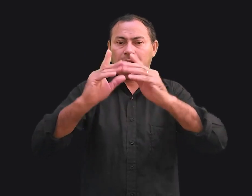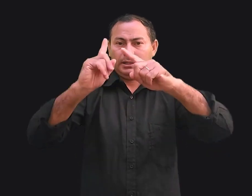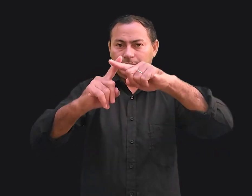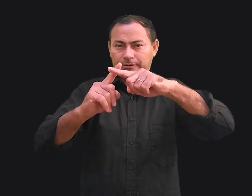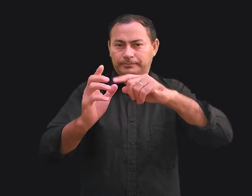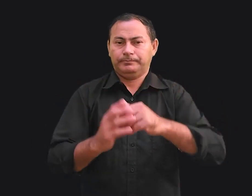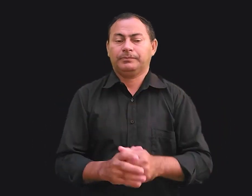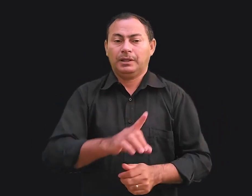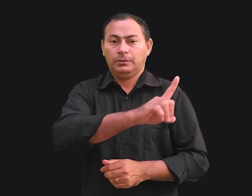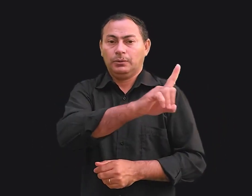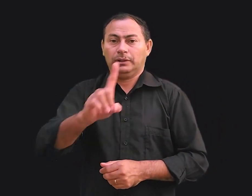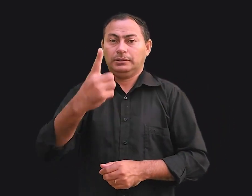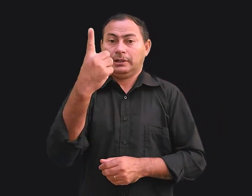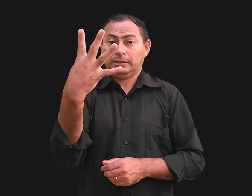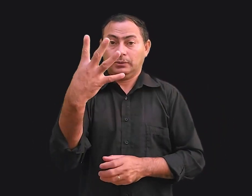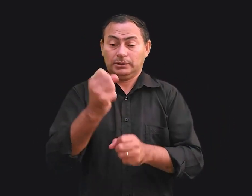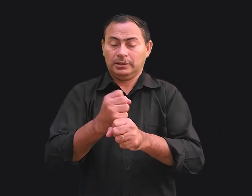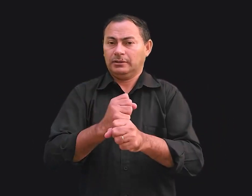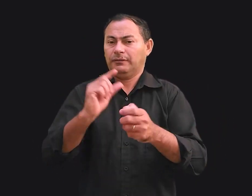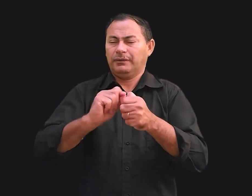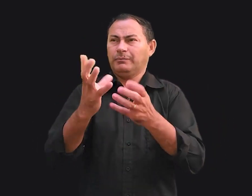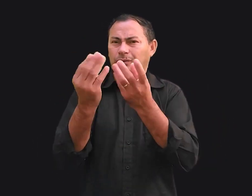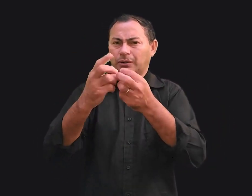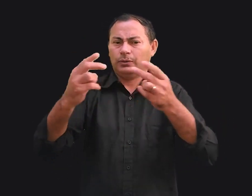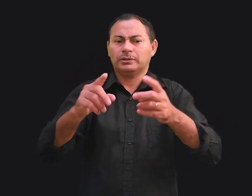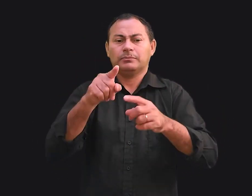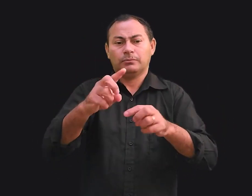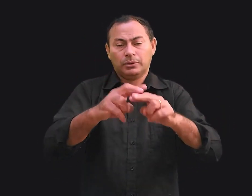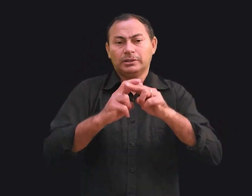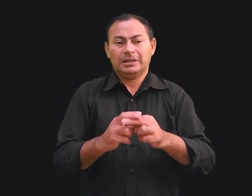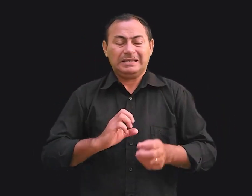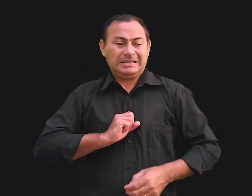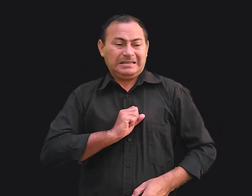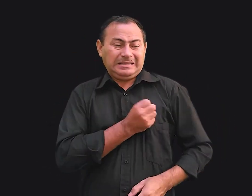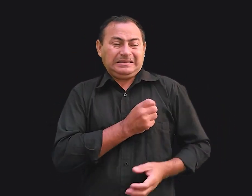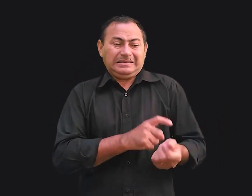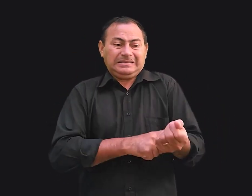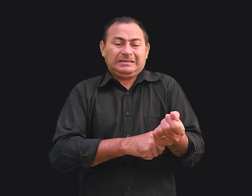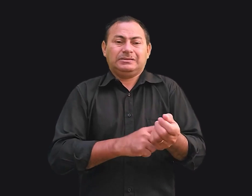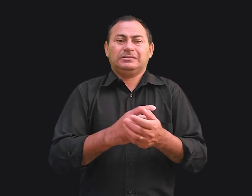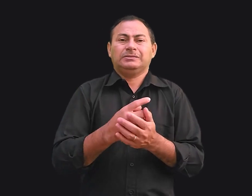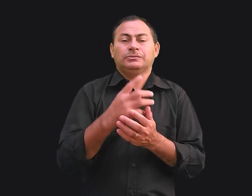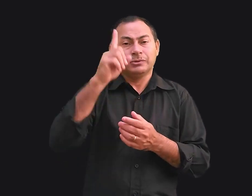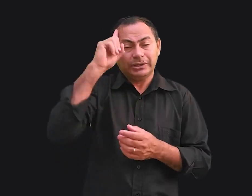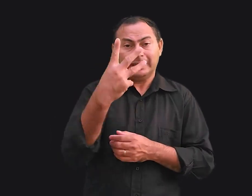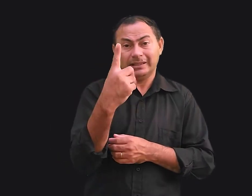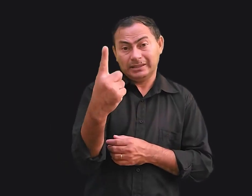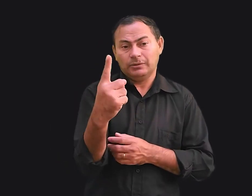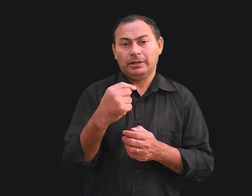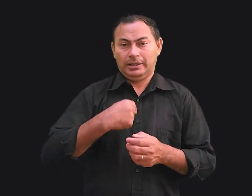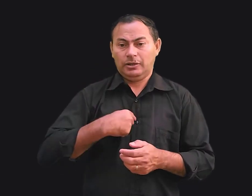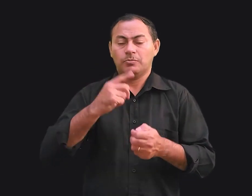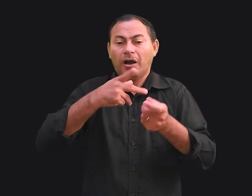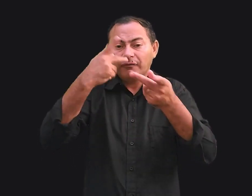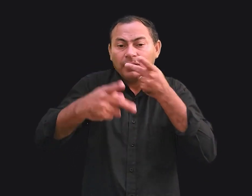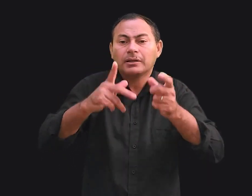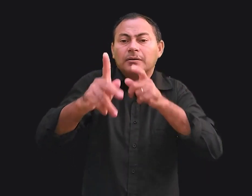igreja. Durante 14 anos Deus não fez muita coisa ali, por isso eu odiava a noite do 31. Afinal, o que eu ia falar para aquela